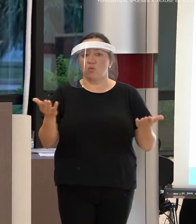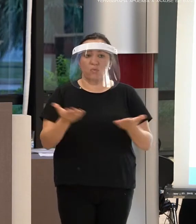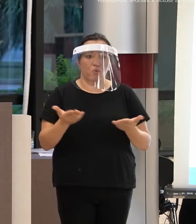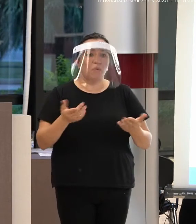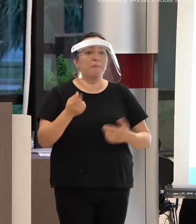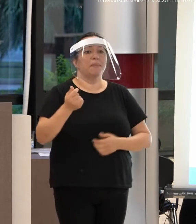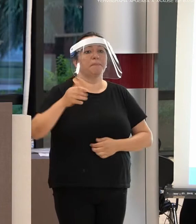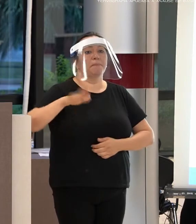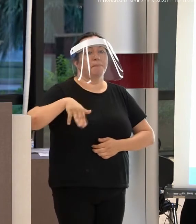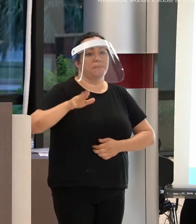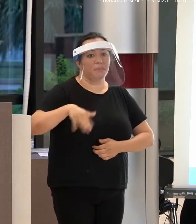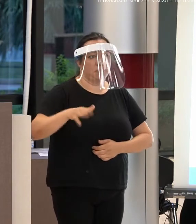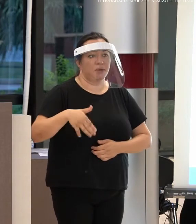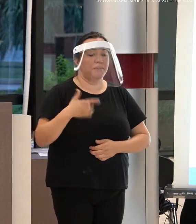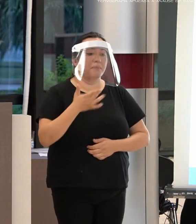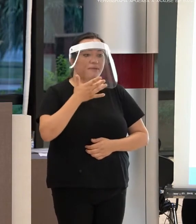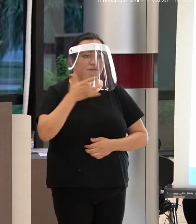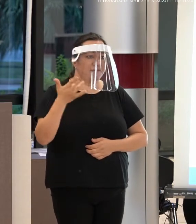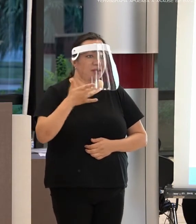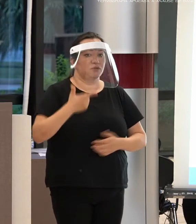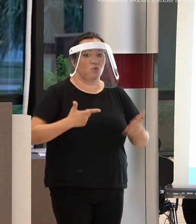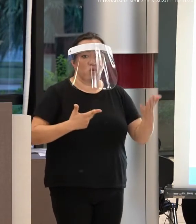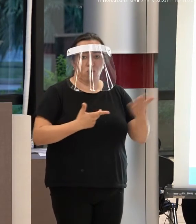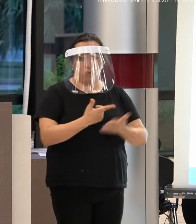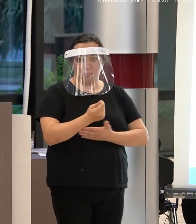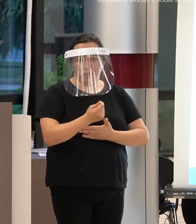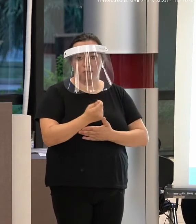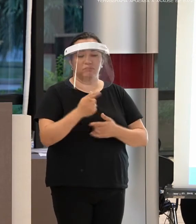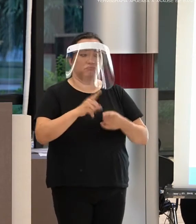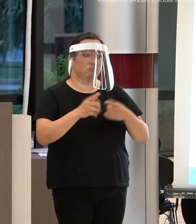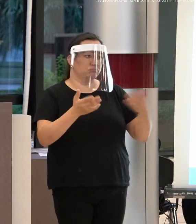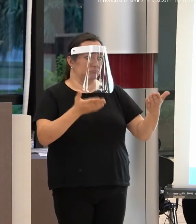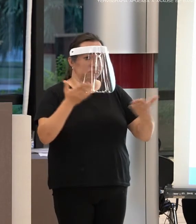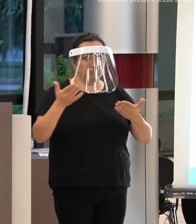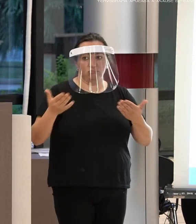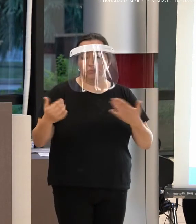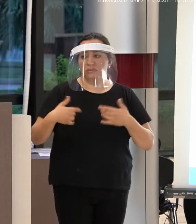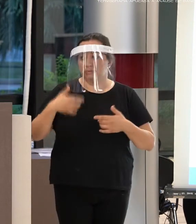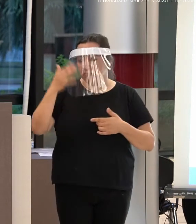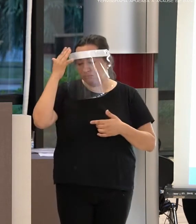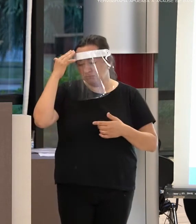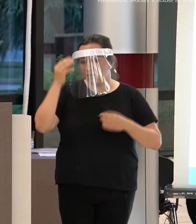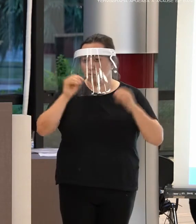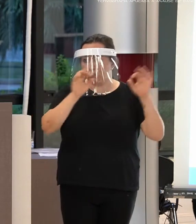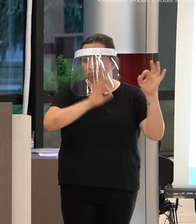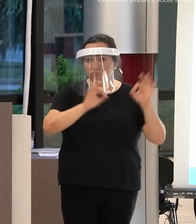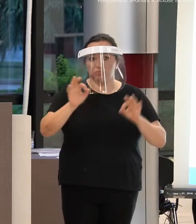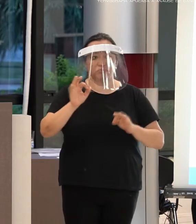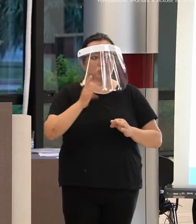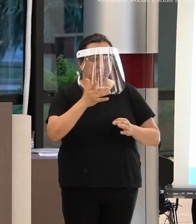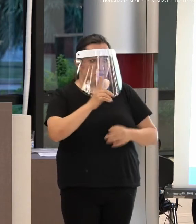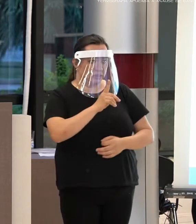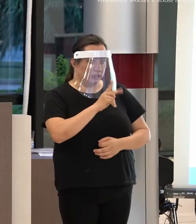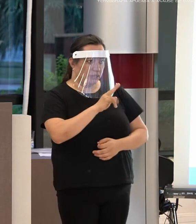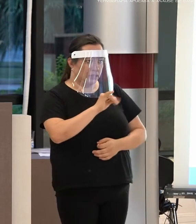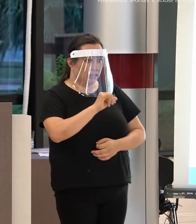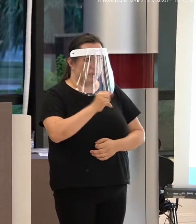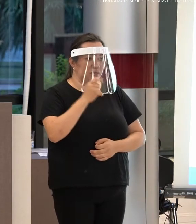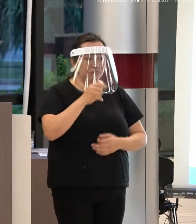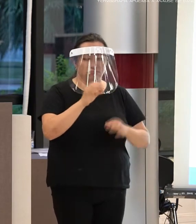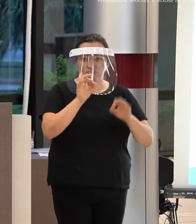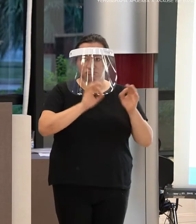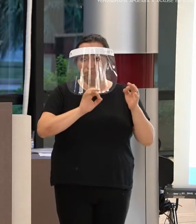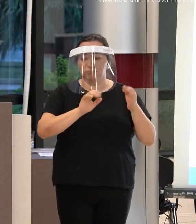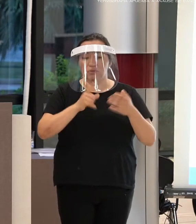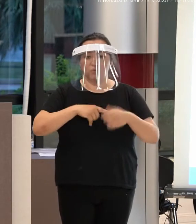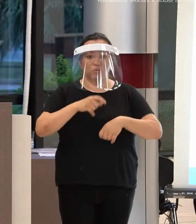está bem acessível e obviamente que vai diferenciar o preço da câmera, se eu estiver errado, a Karine me corrija, é exatamente as faixas de temperatura